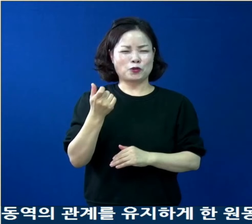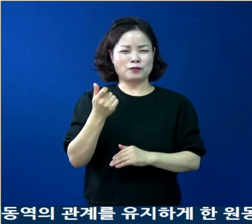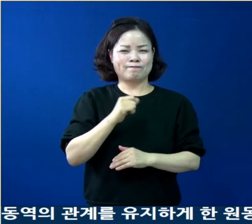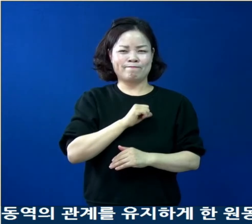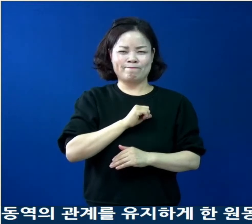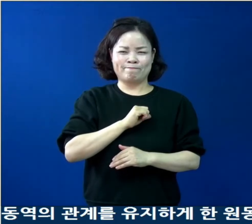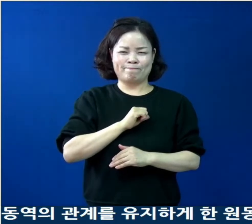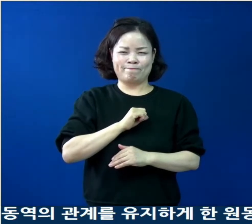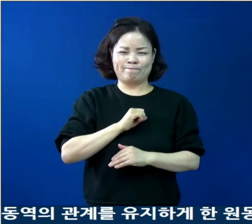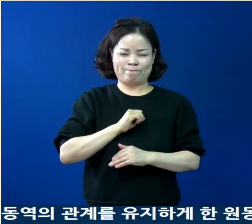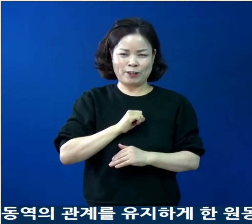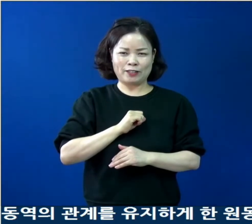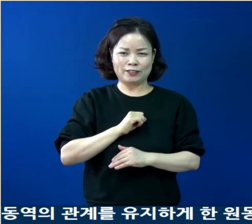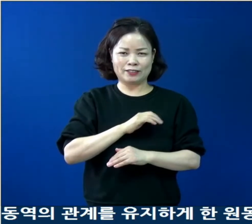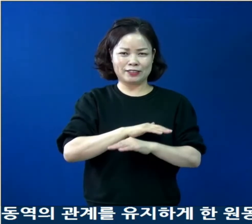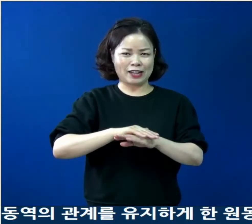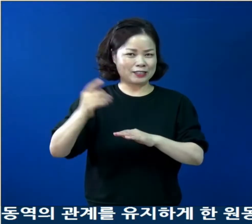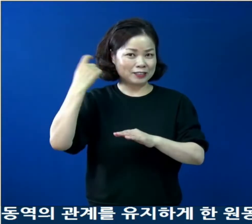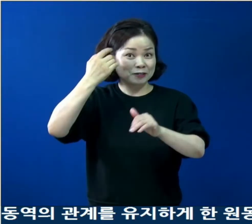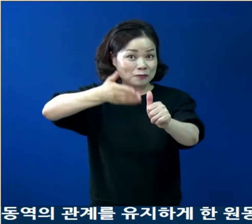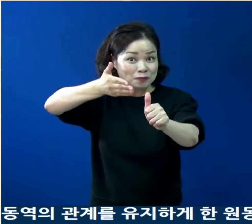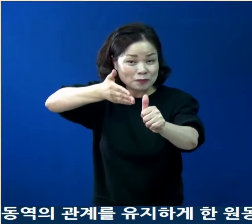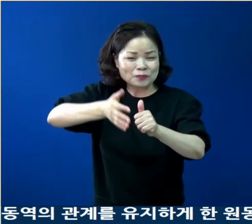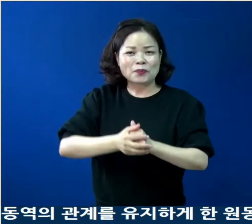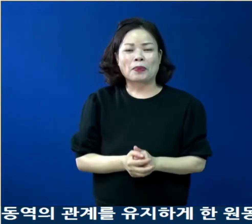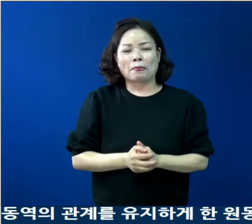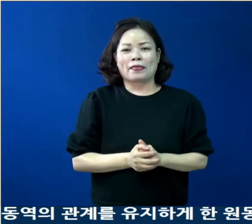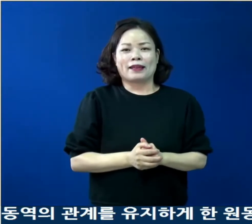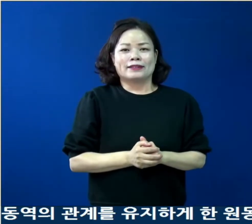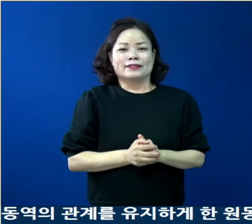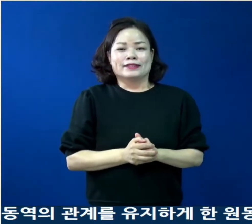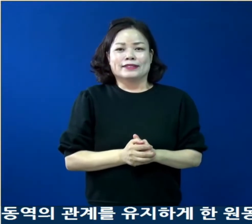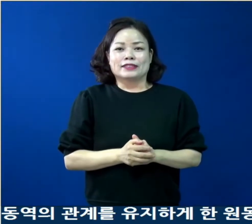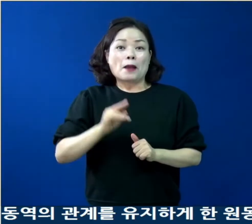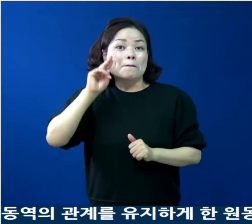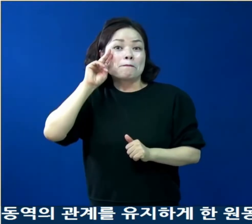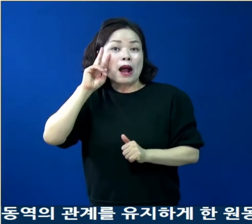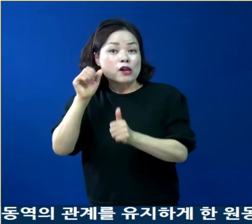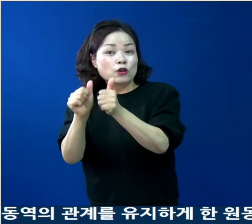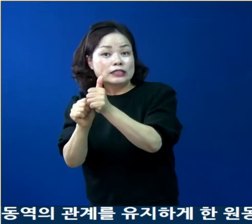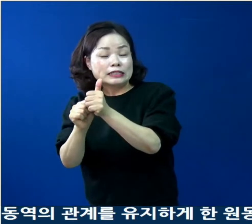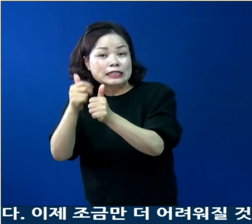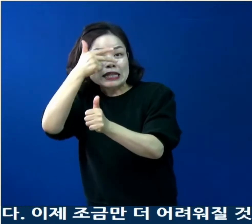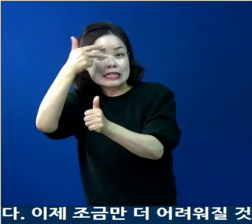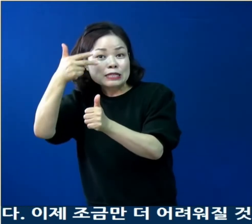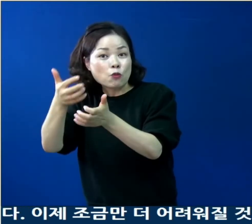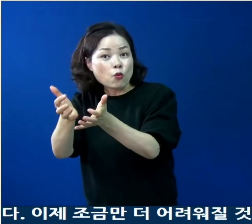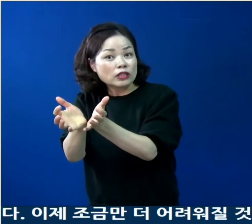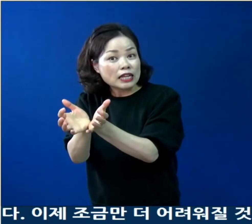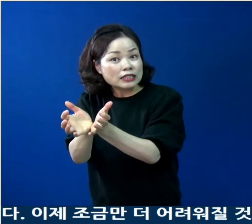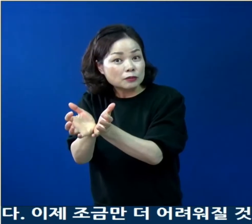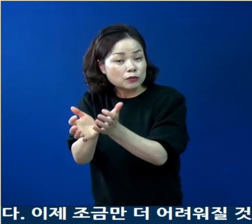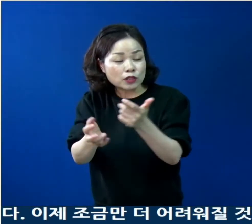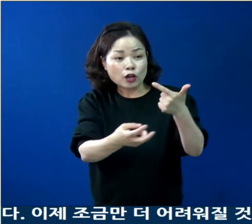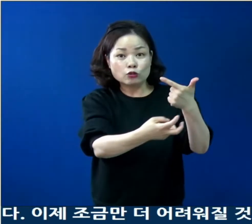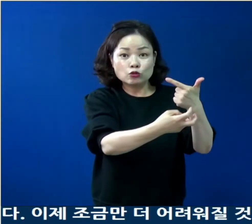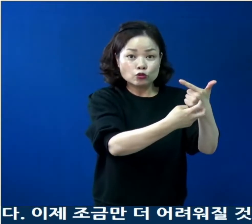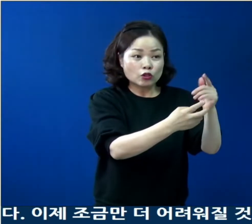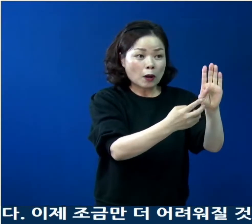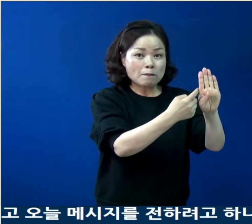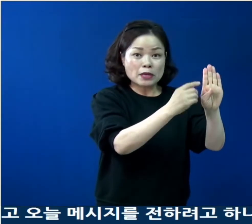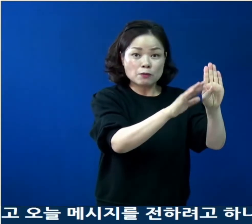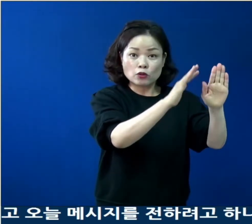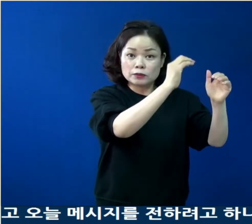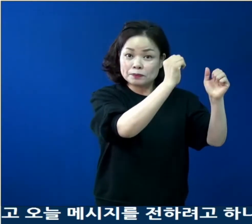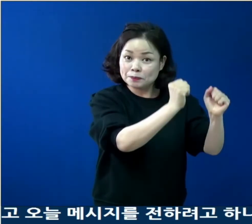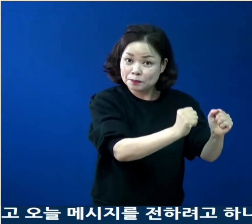인내해 보십시다. 자, 그러면 바울과 실라와 디모데가 누가는 빌립보에